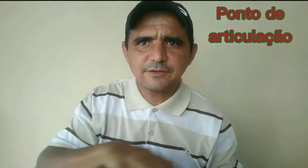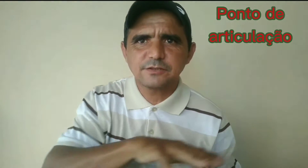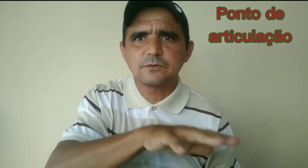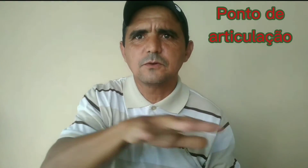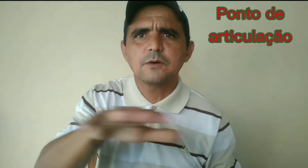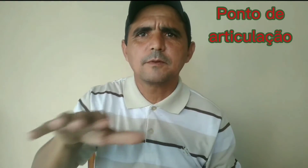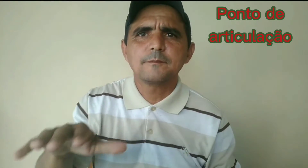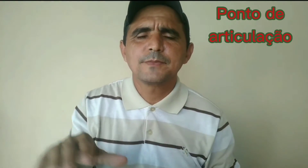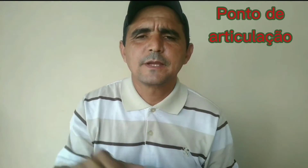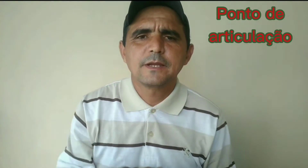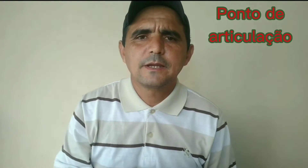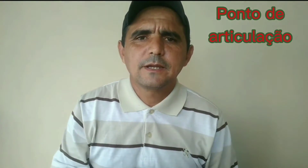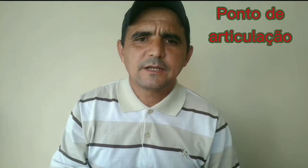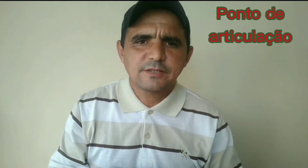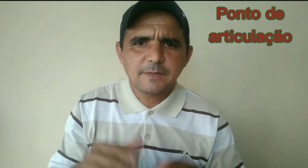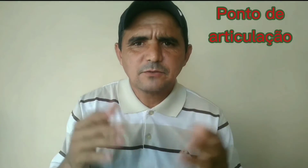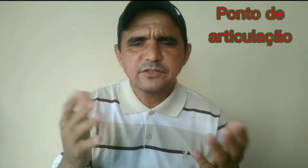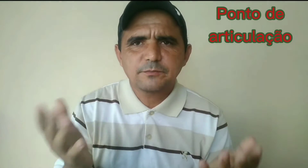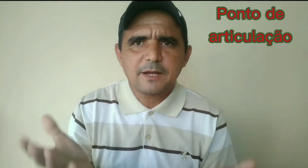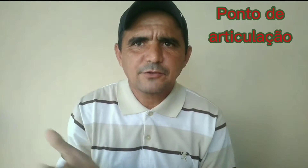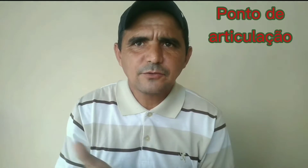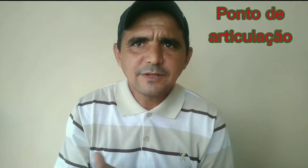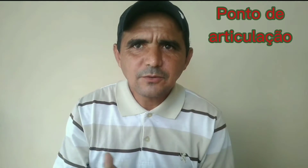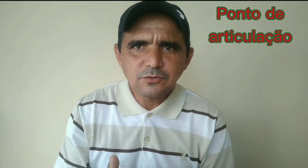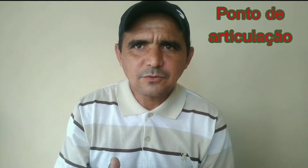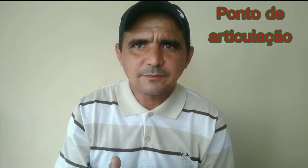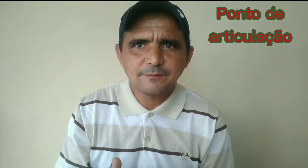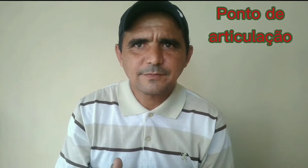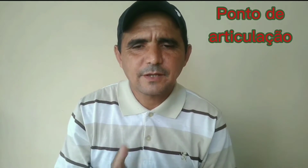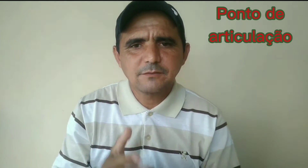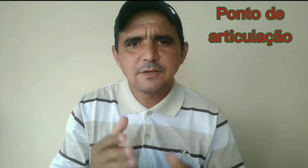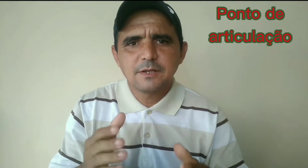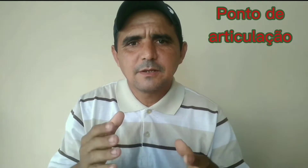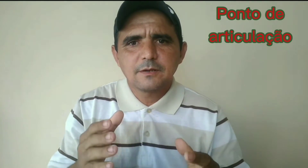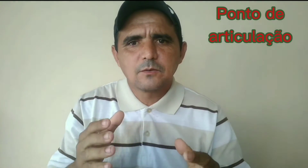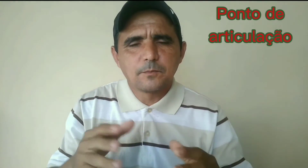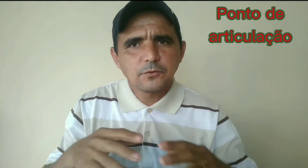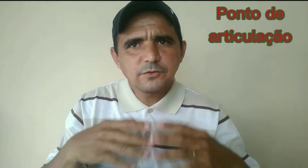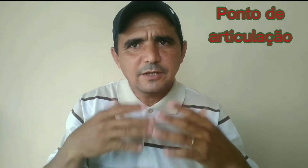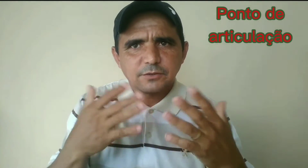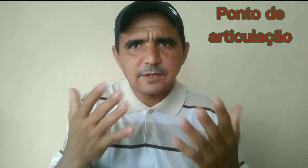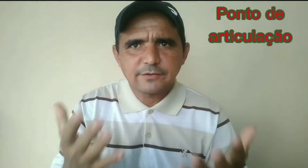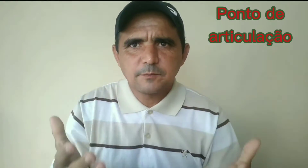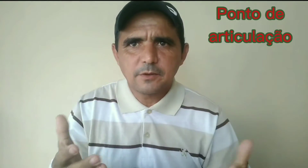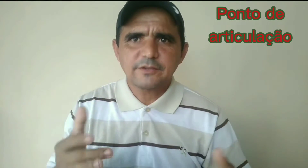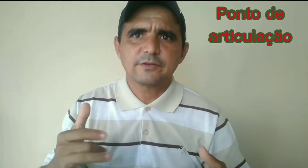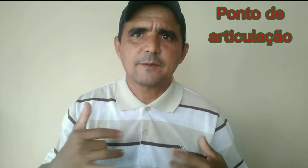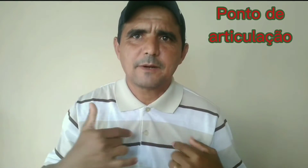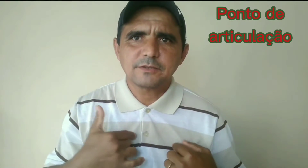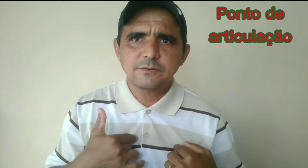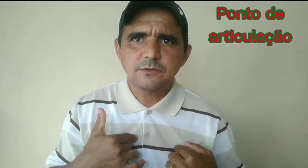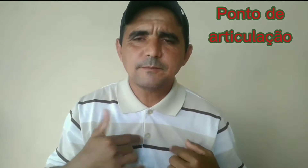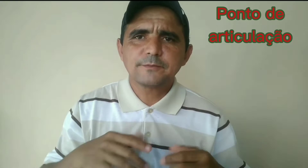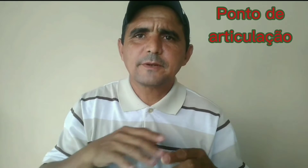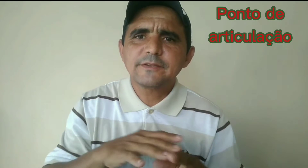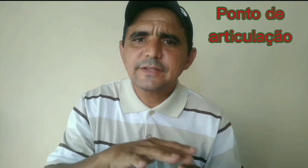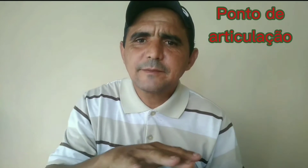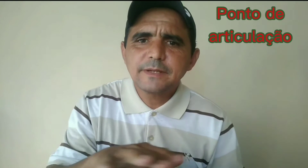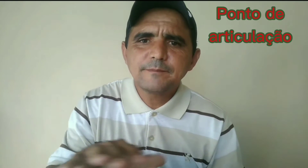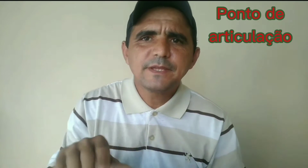frente do corpo é chamado de espaço neutro. Então o ponto de articulação pode ser uma parte do corpo, mas pode ser também